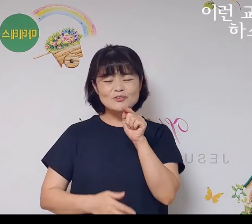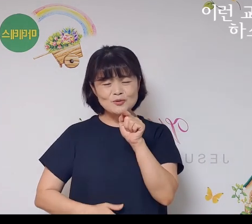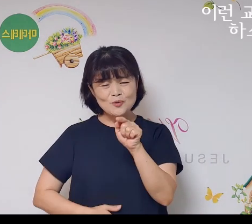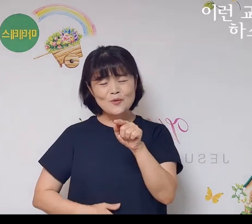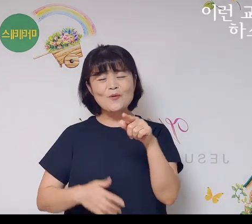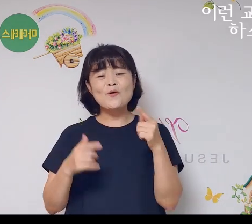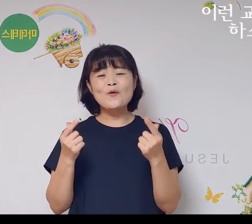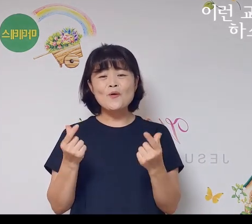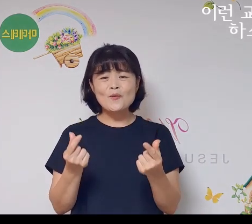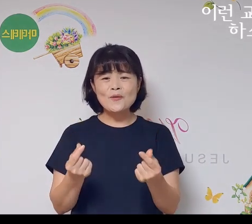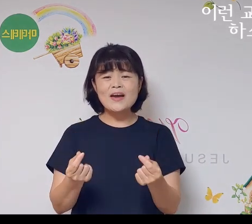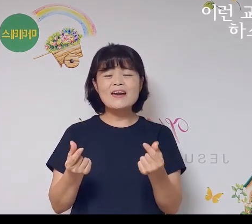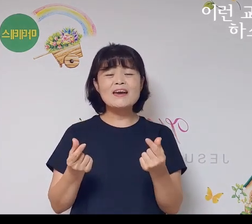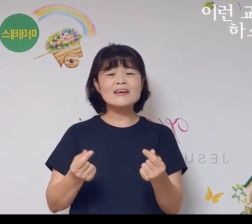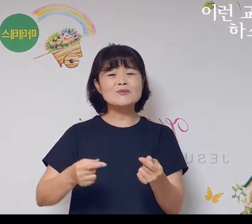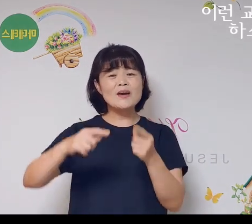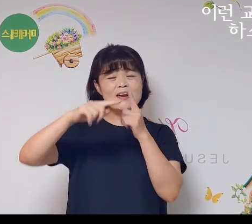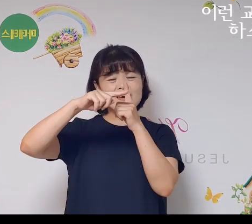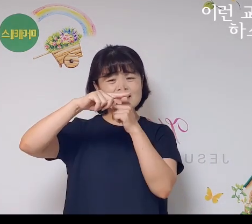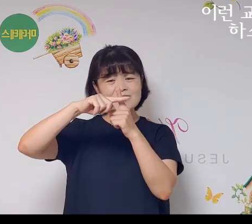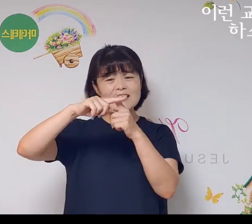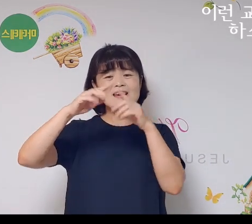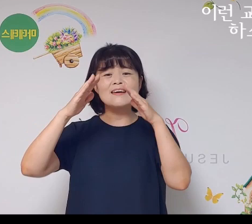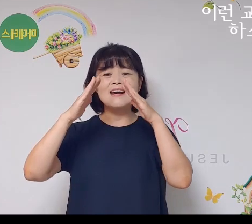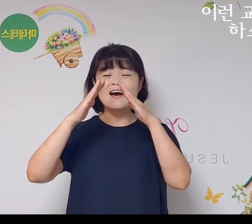이런 교회 되게